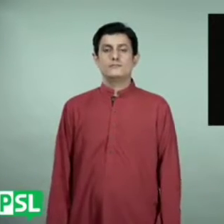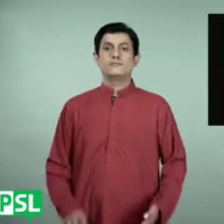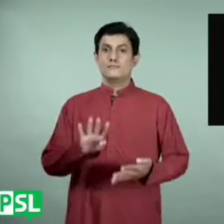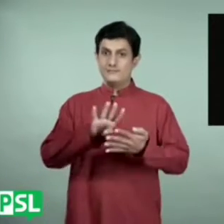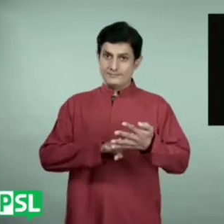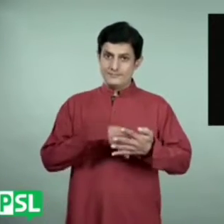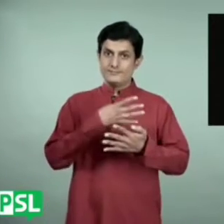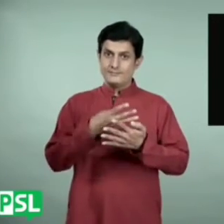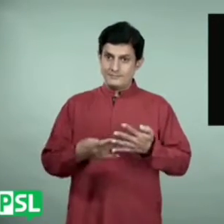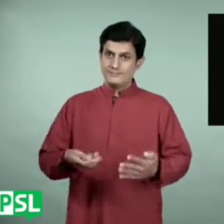تلنے والی ٹوکری.